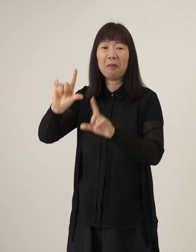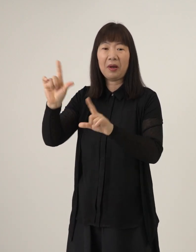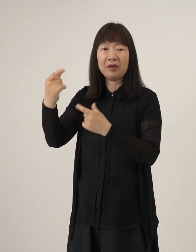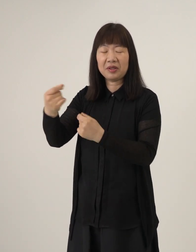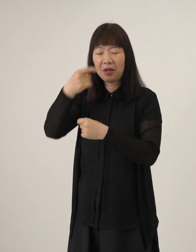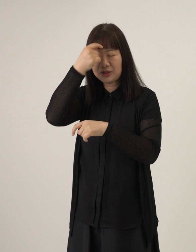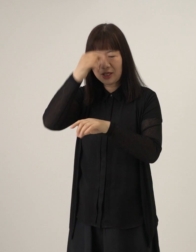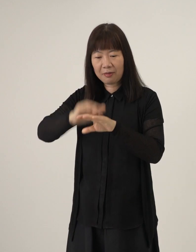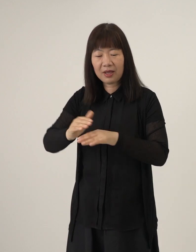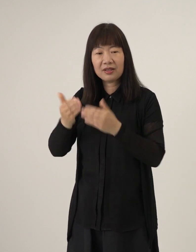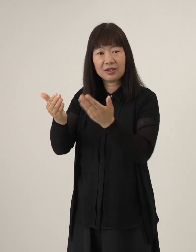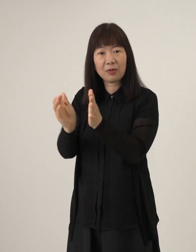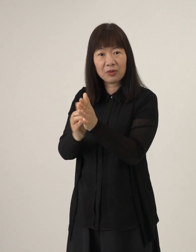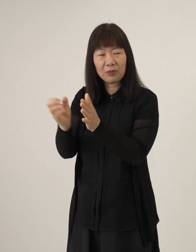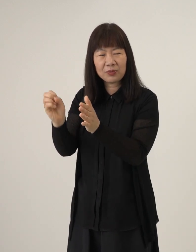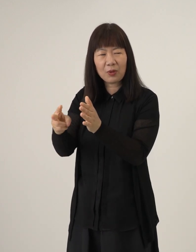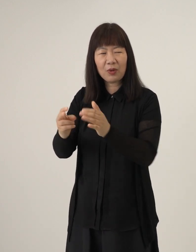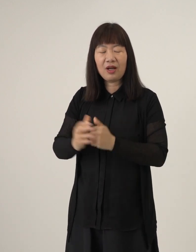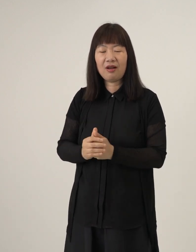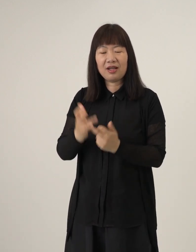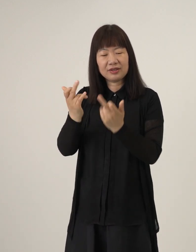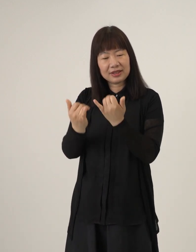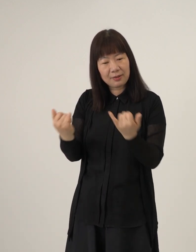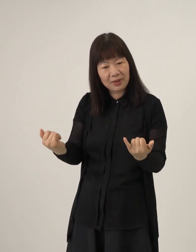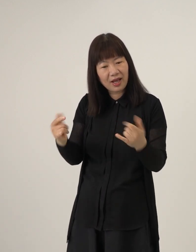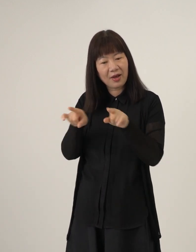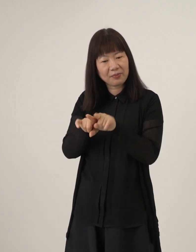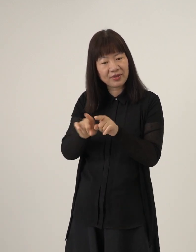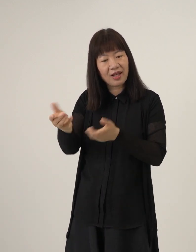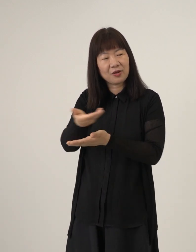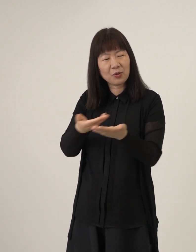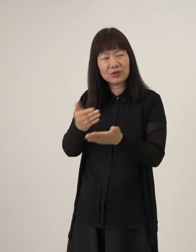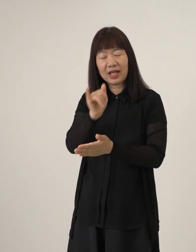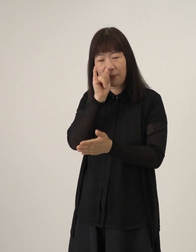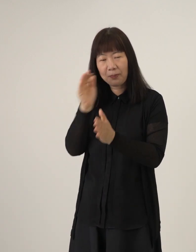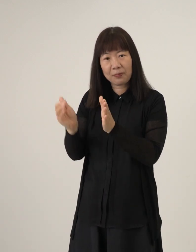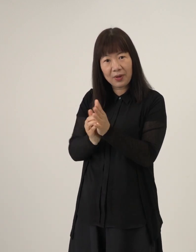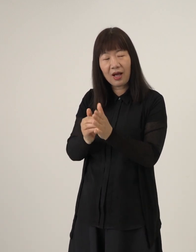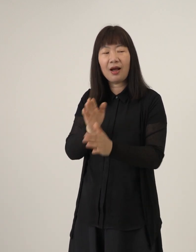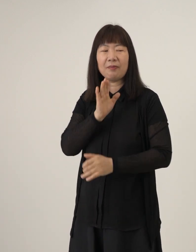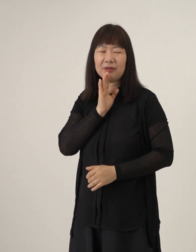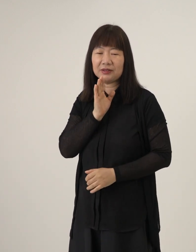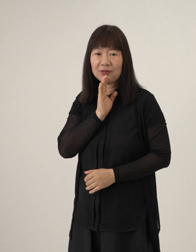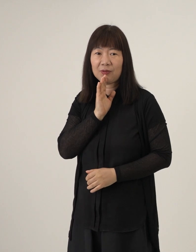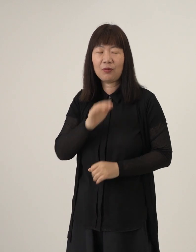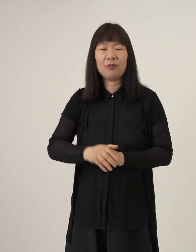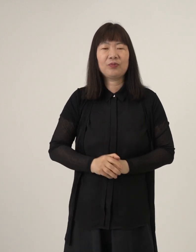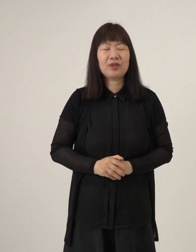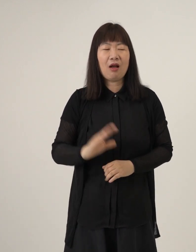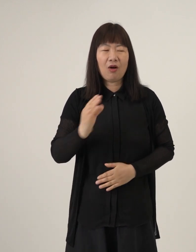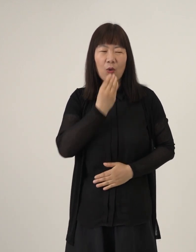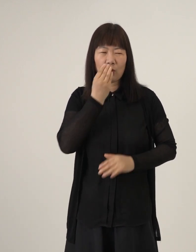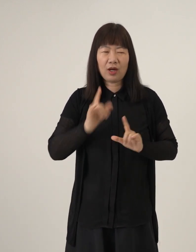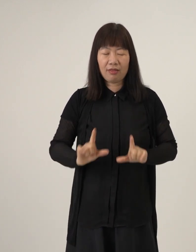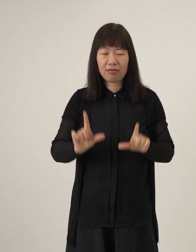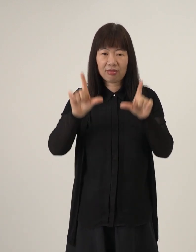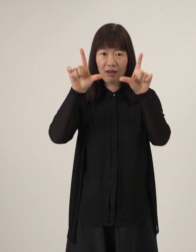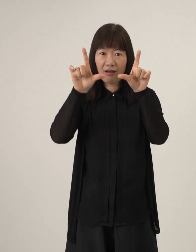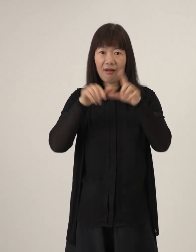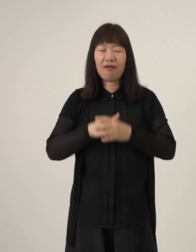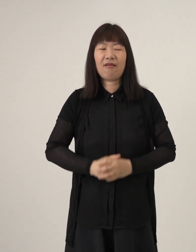예배도 드리고 형제들끼리 자매들끼리 교제도 하고 뭐 정말 거룩한 날로